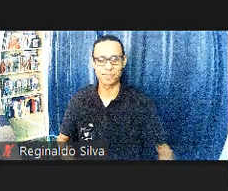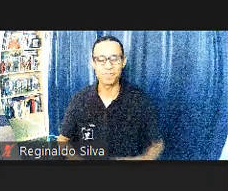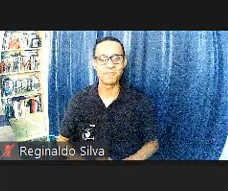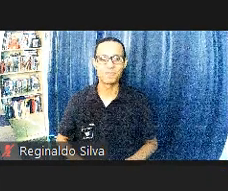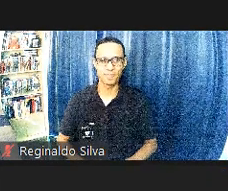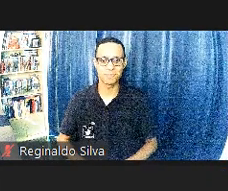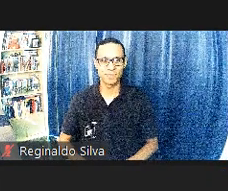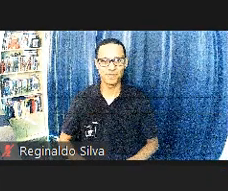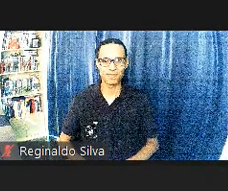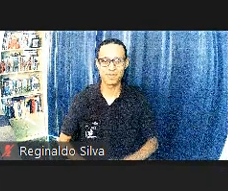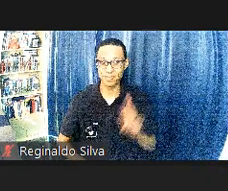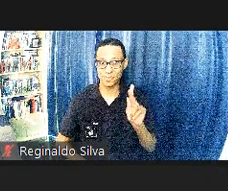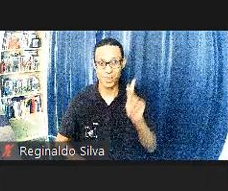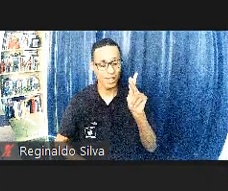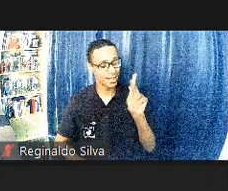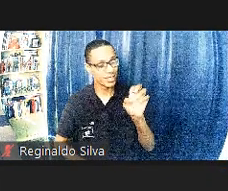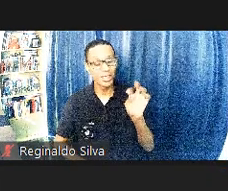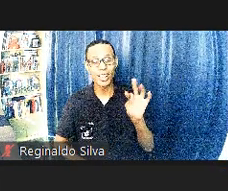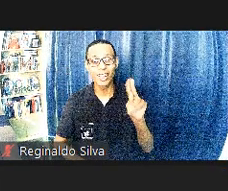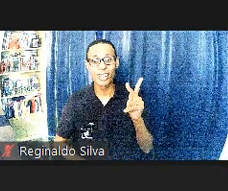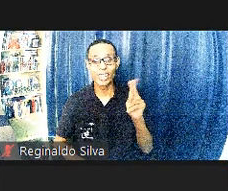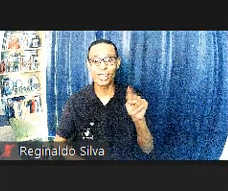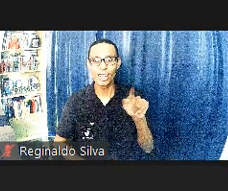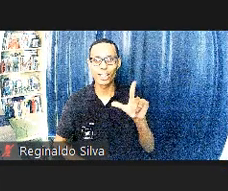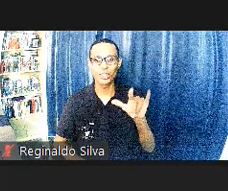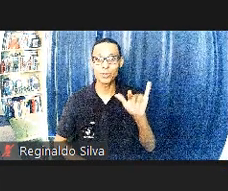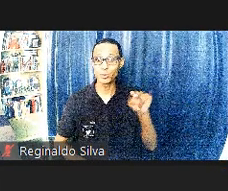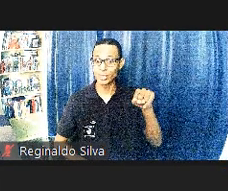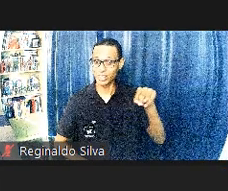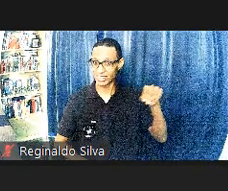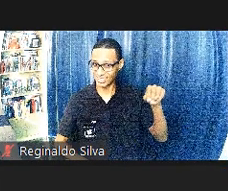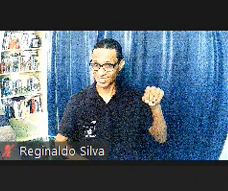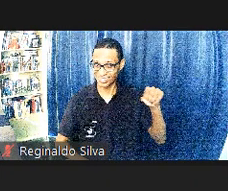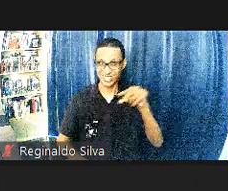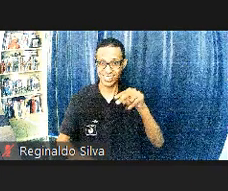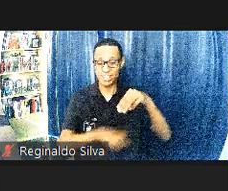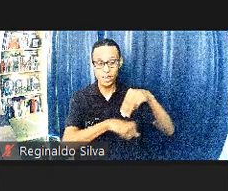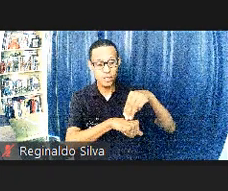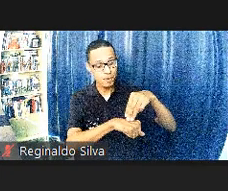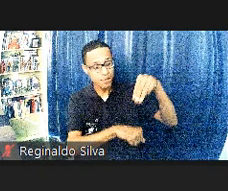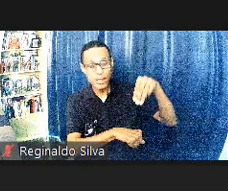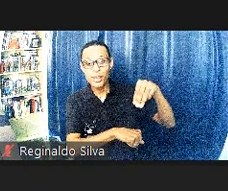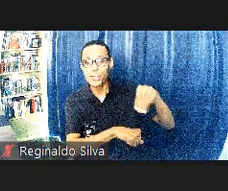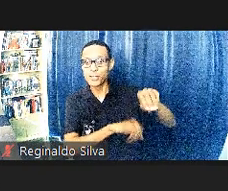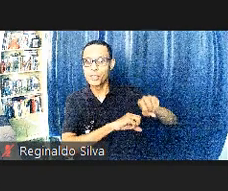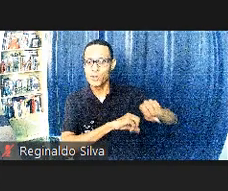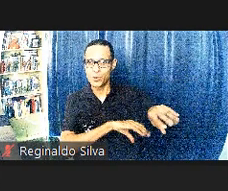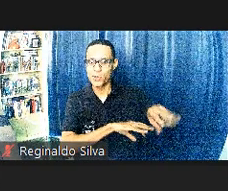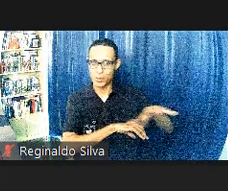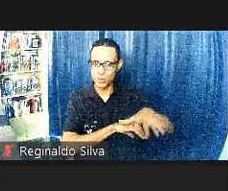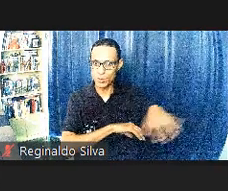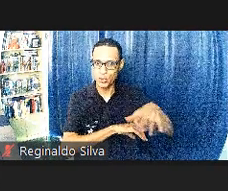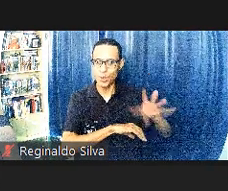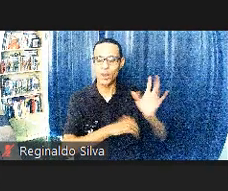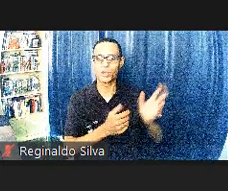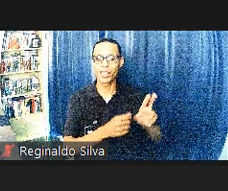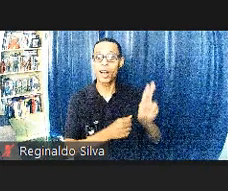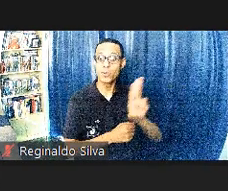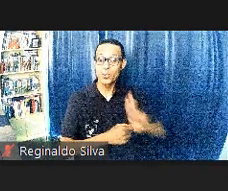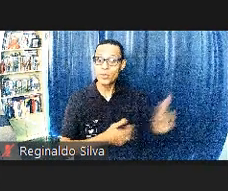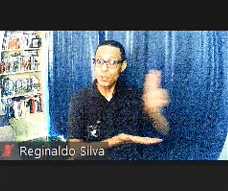Maia do Irmão Franco, é mestre em Educação e Ciências pela Universidade Federal de Itajubá,